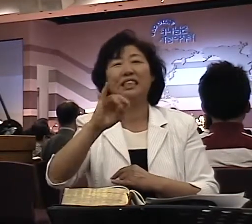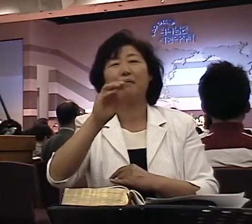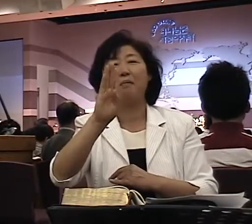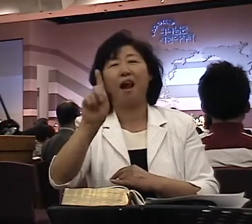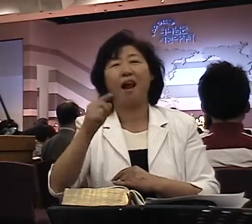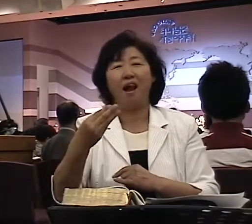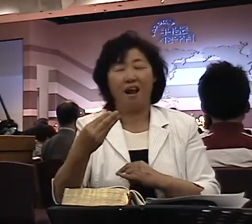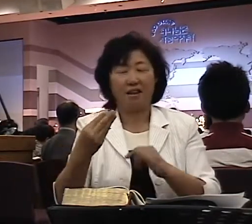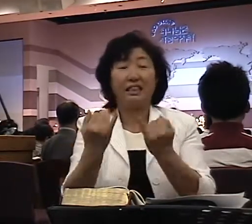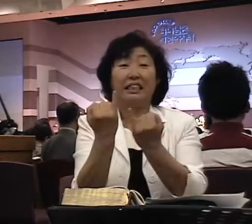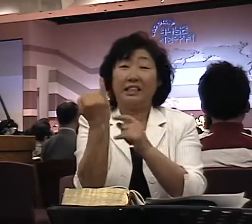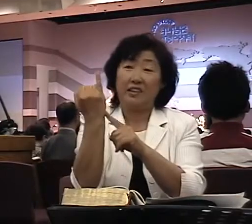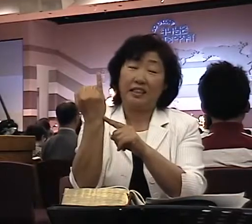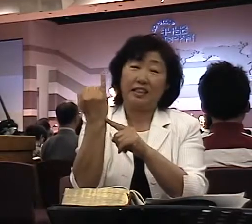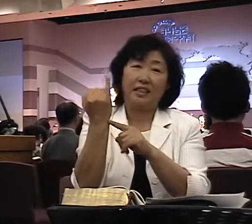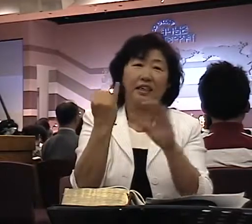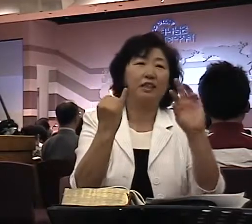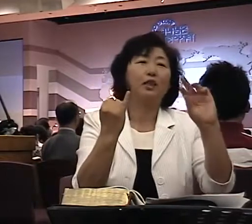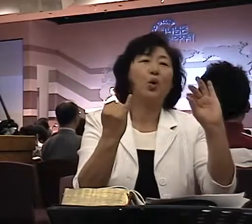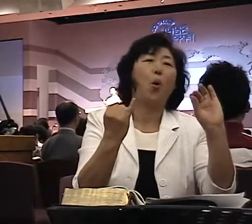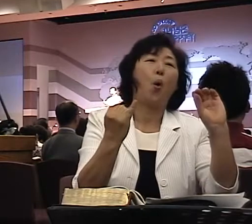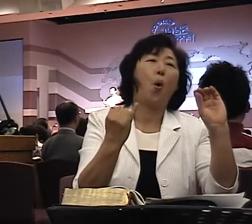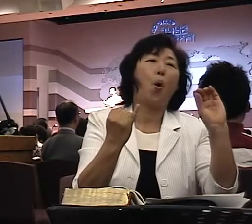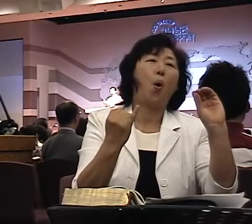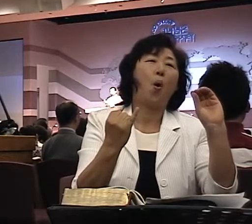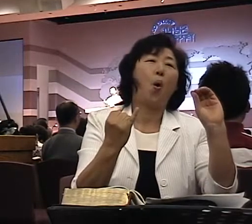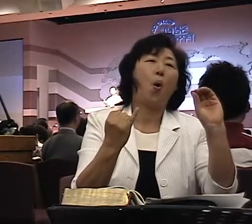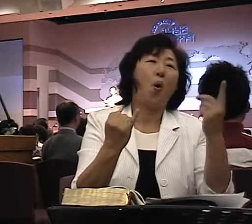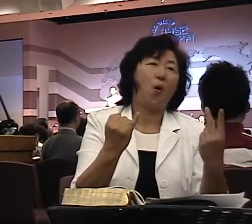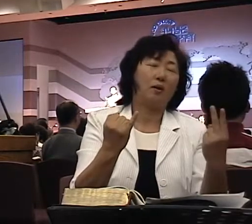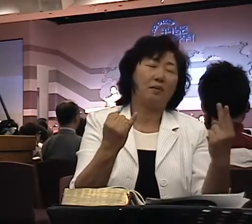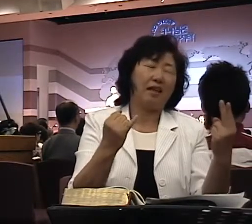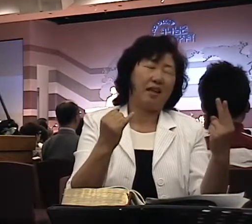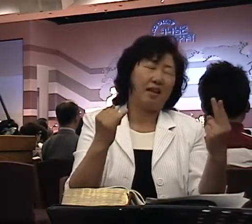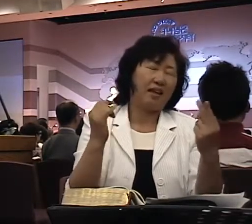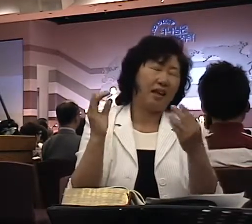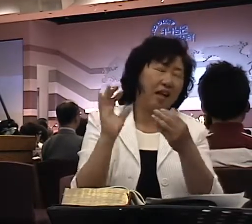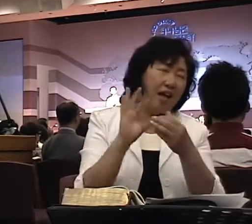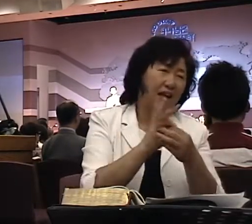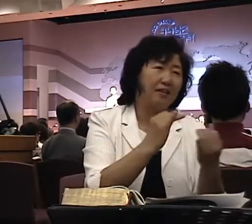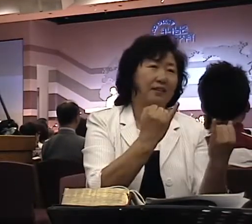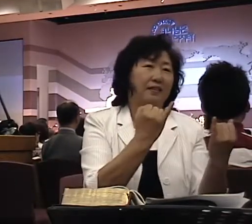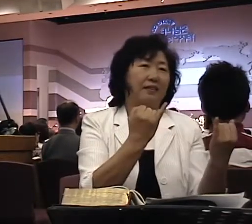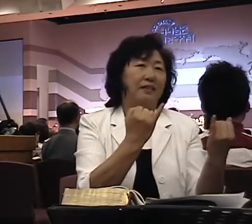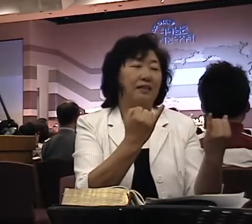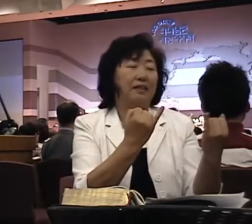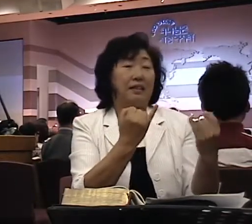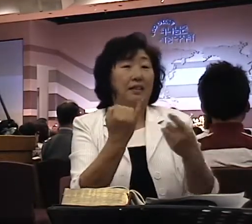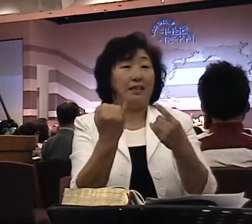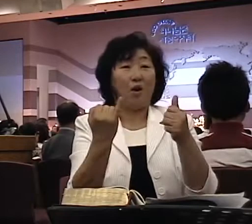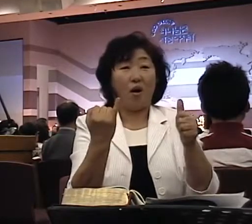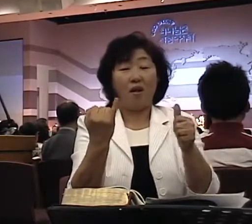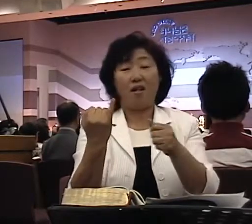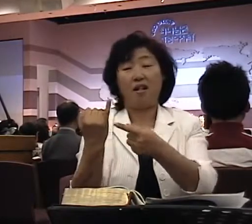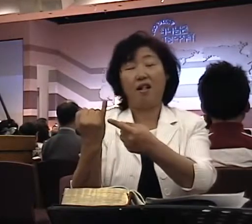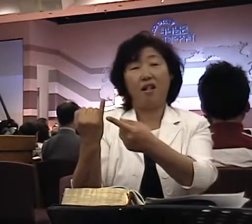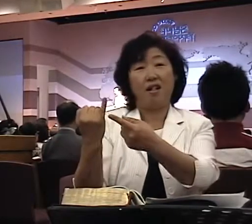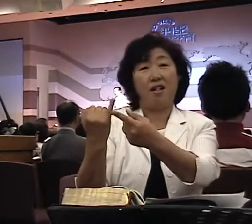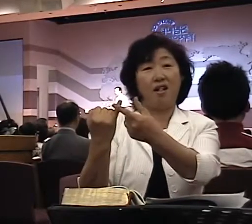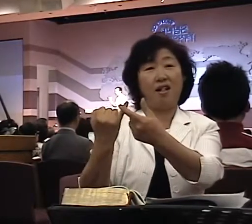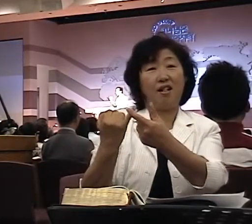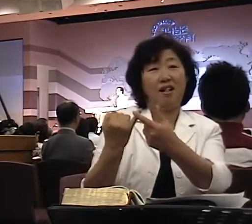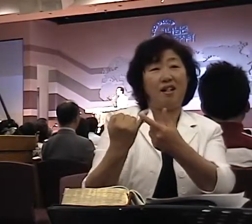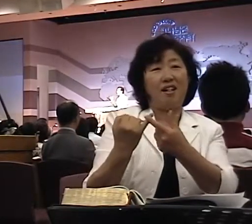모습은 완전히 그 당시 사회의 모든 질서와 도덕을 무시한 모습입니다. 여러분, 그 당시에